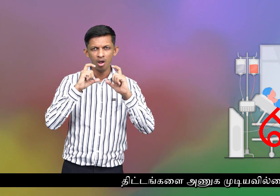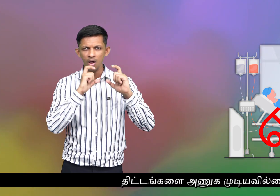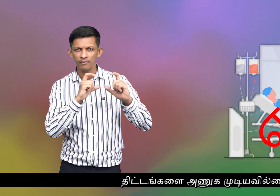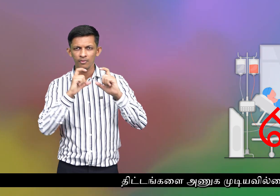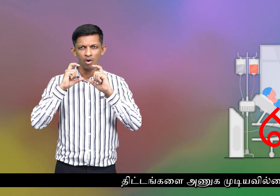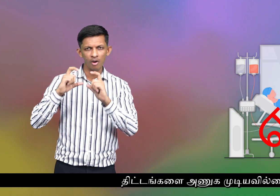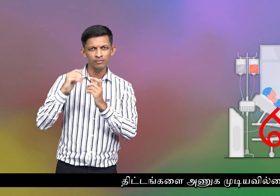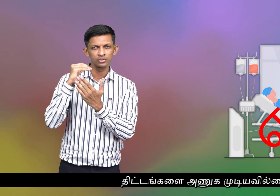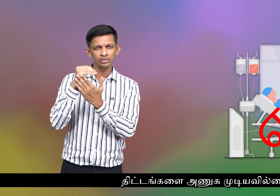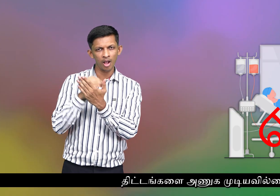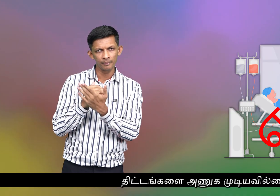திட்டங்களை அணுக முடியவில்லை.